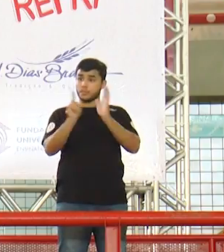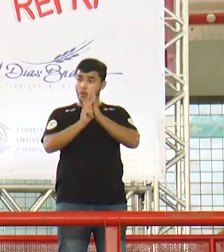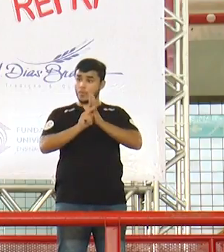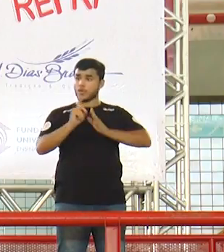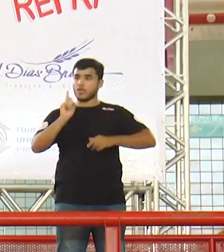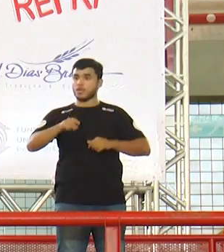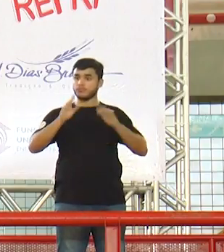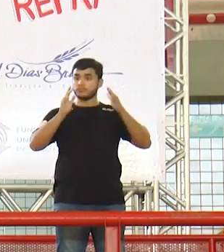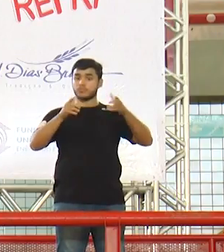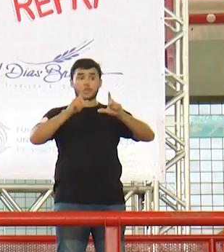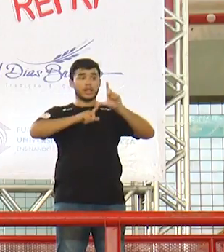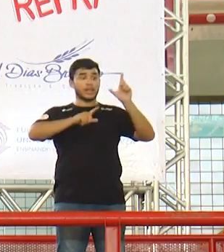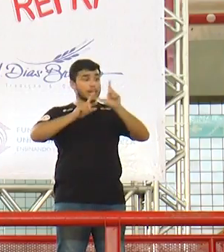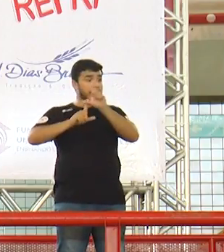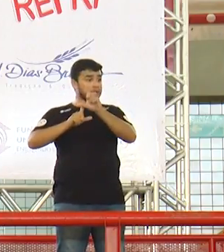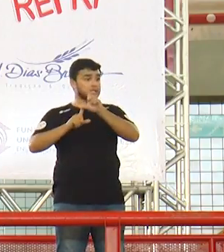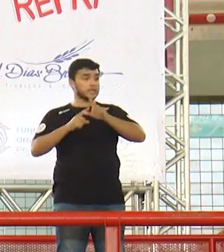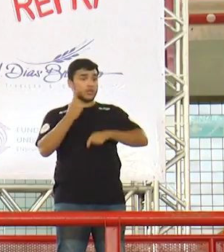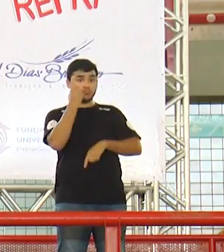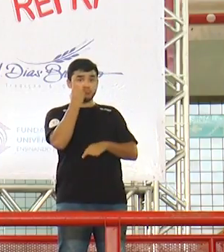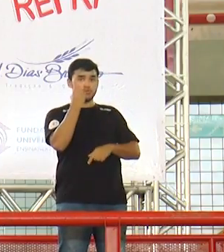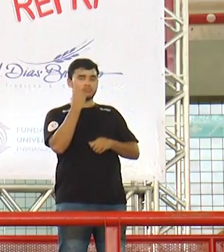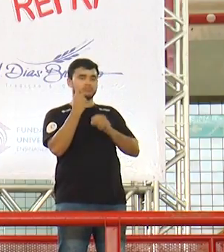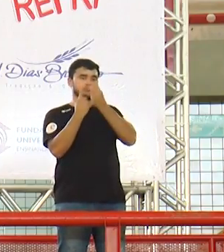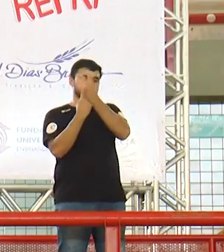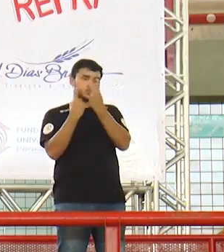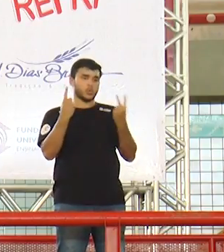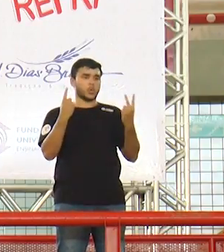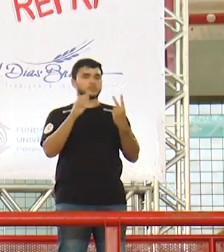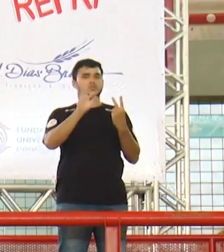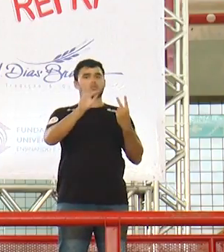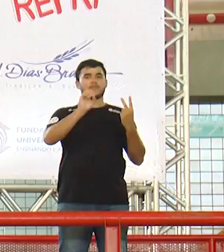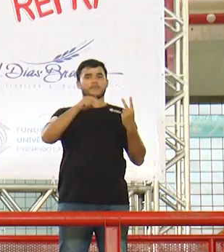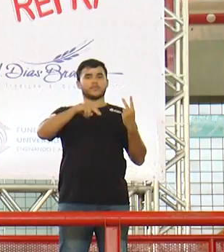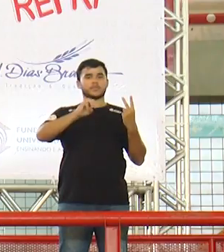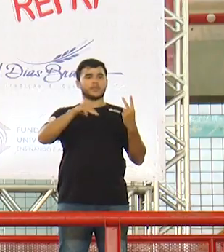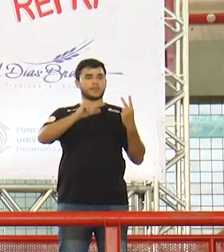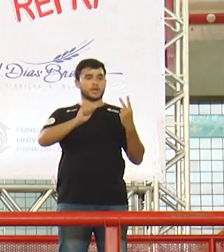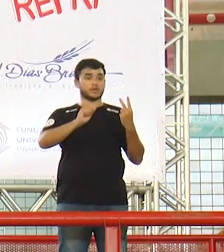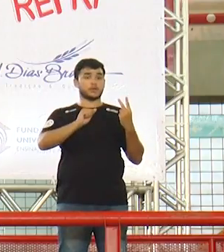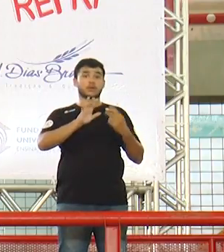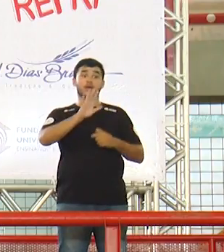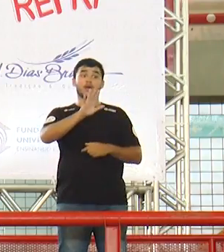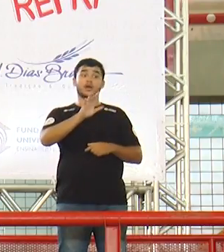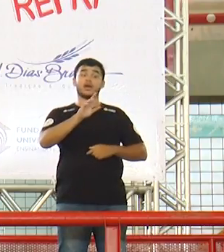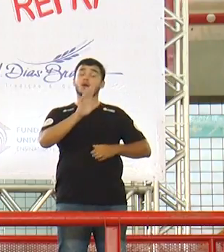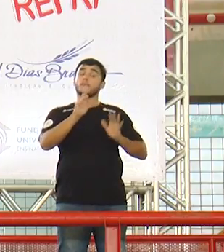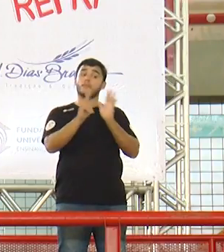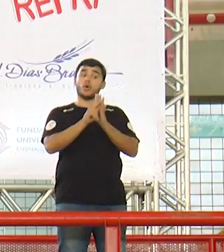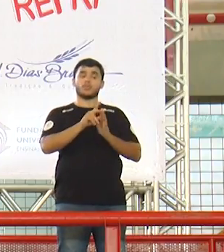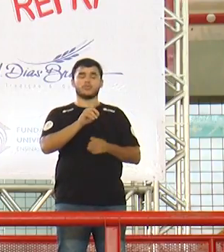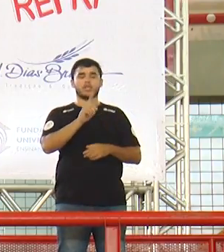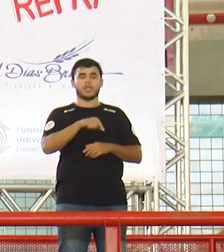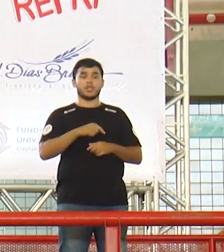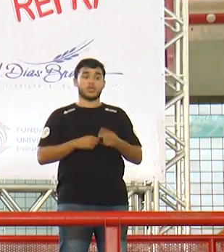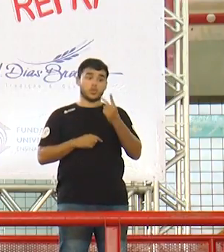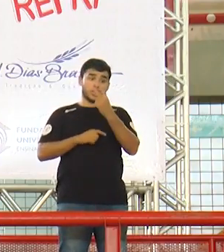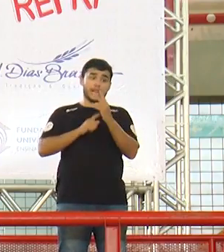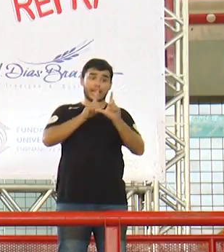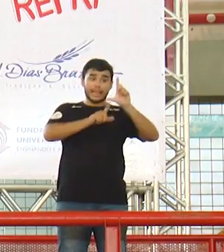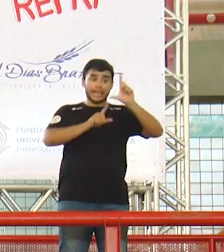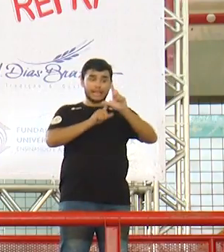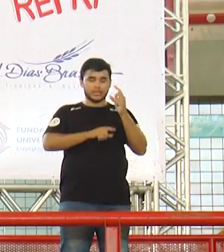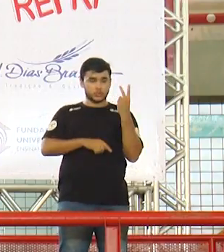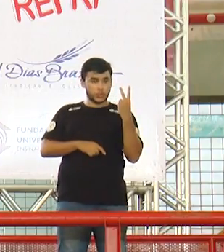letra para dois fonemas. Dígrafo é quando você tem duas letras para